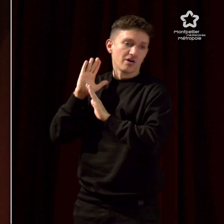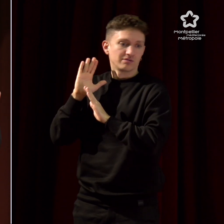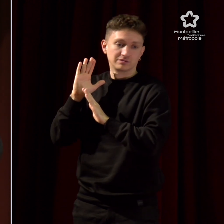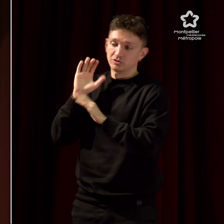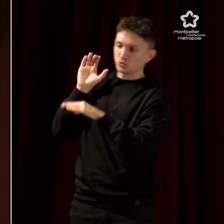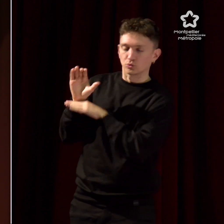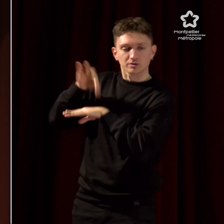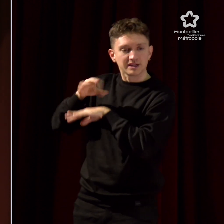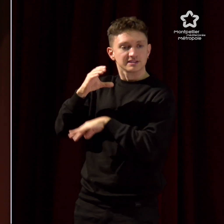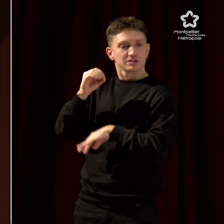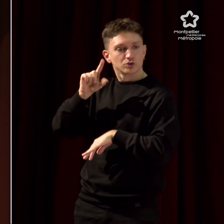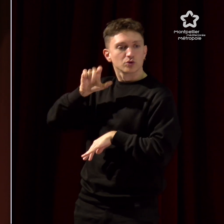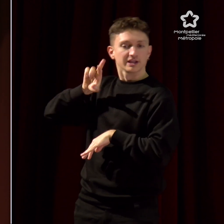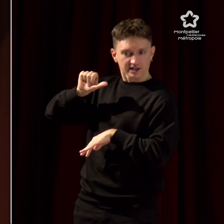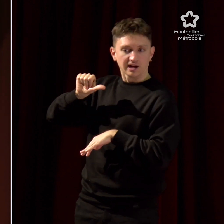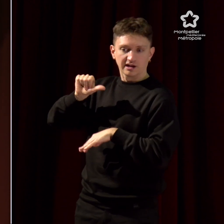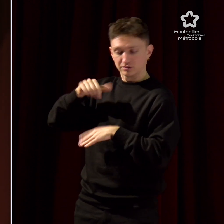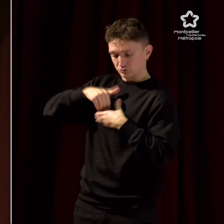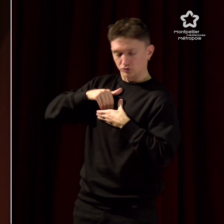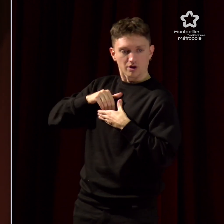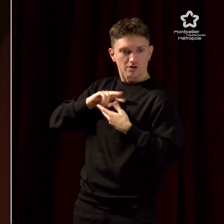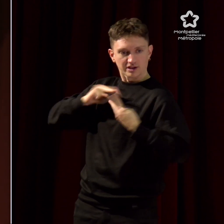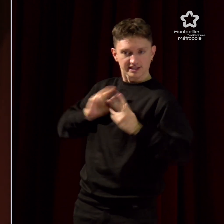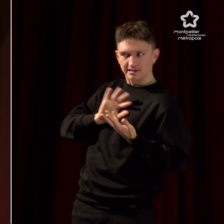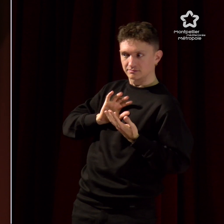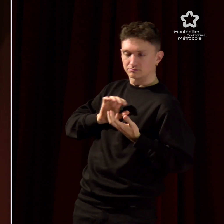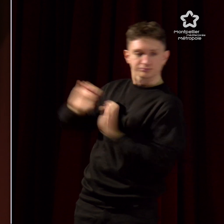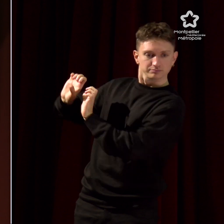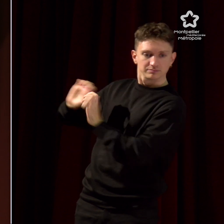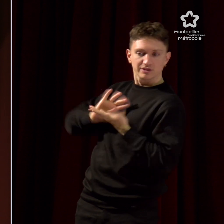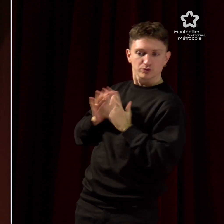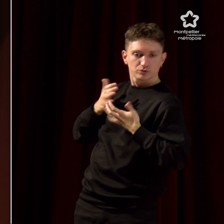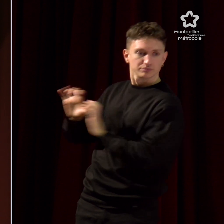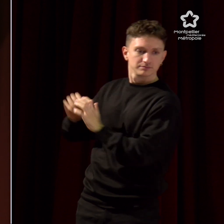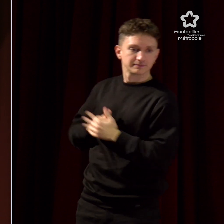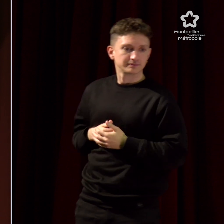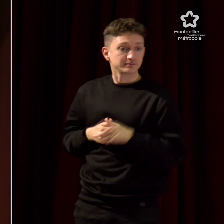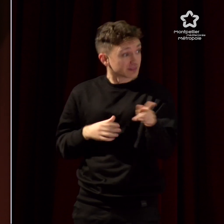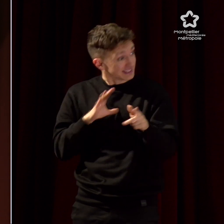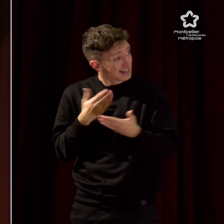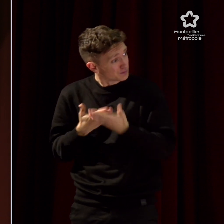avantageuse dans le cadre de l'épidémie de sida. Donc, on a pu le prouver, quoi.